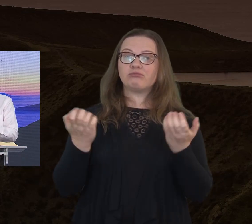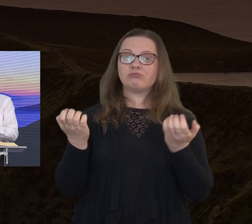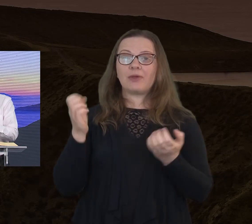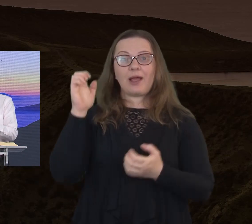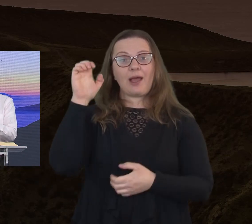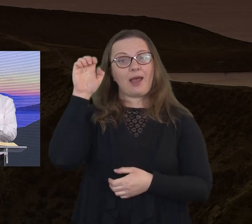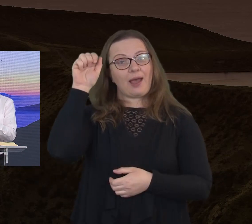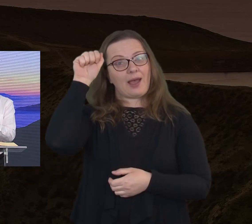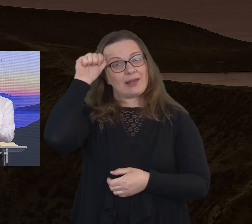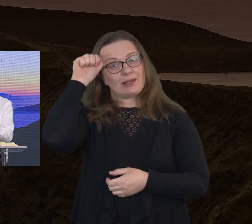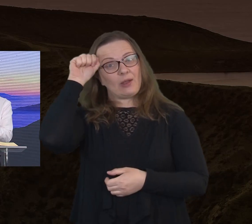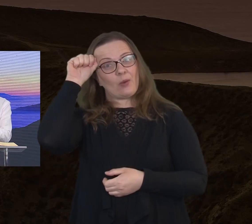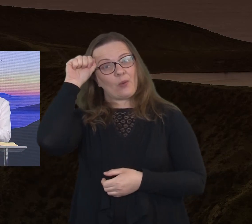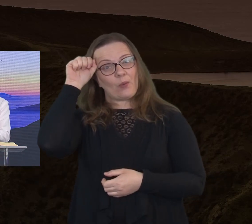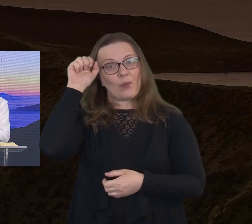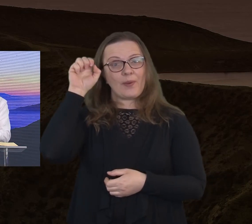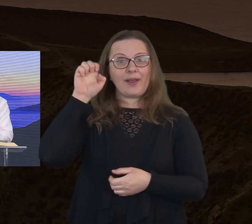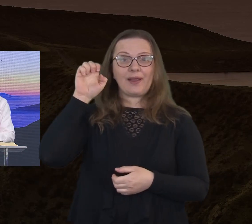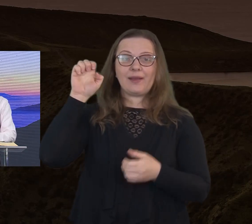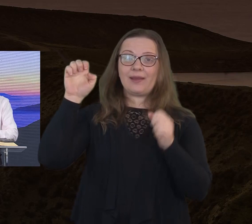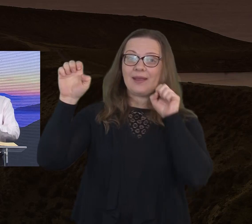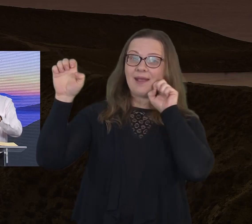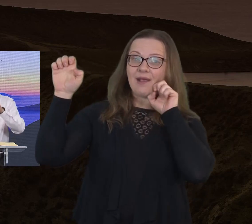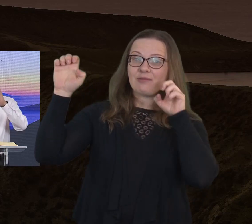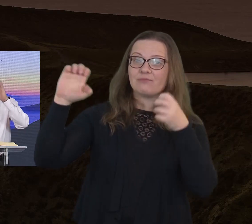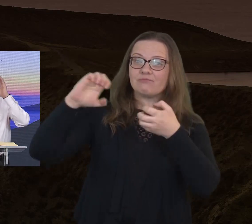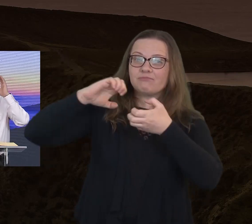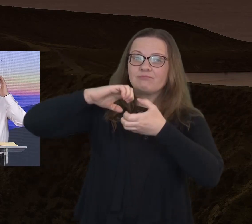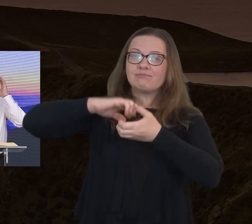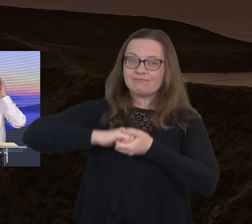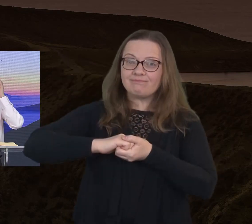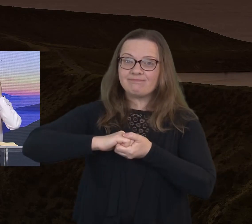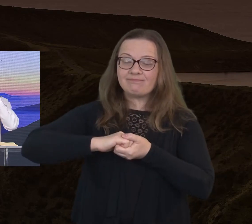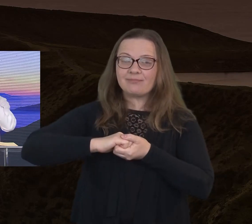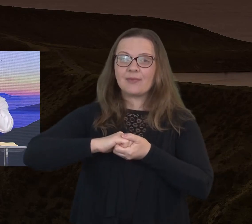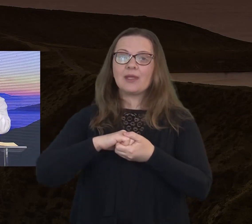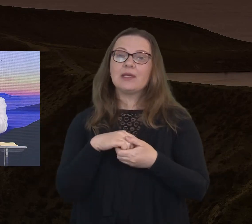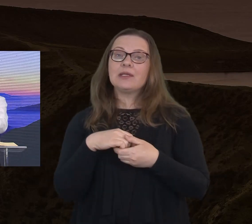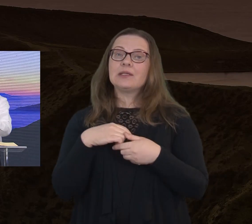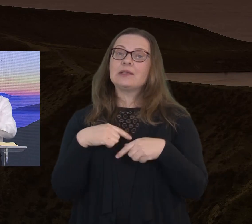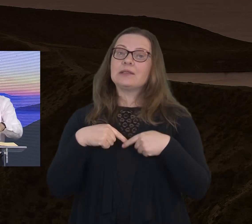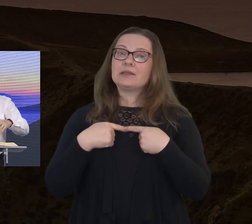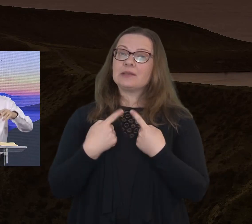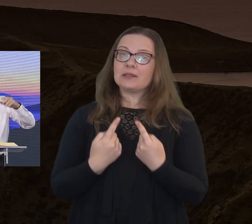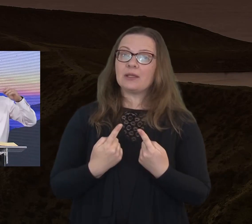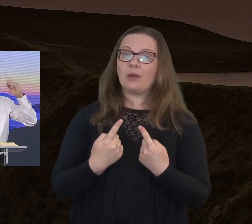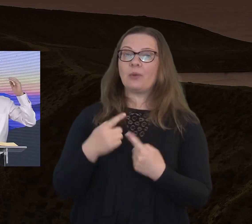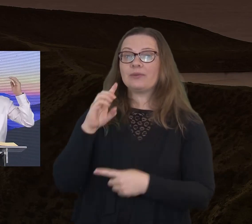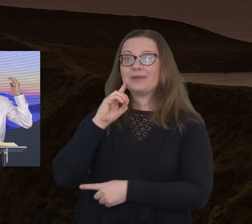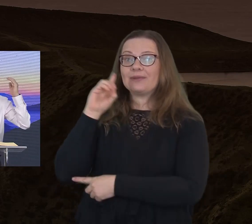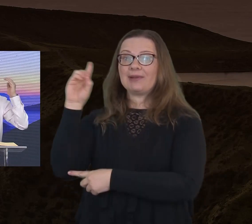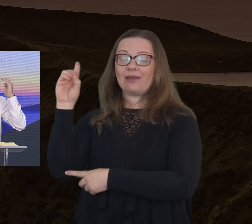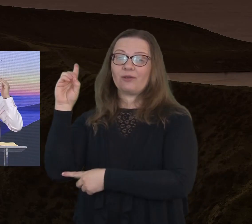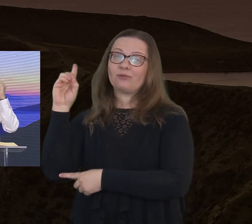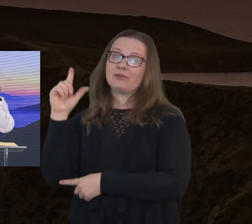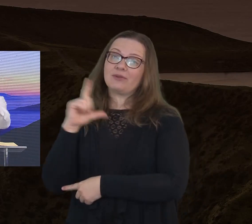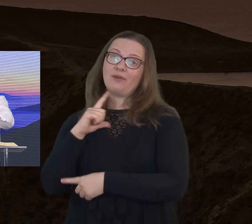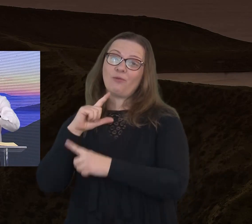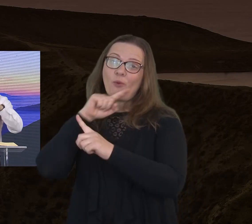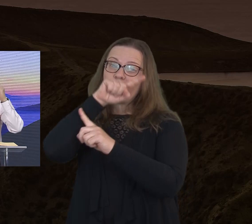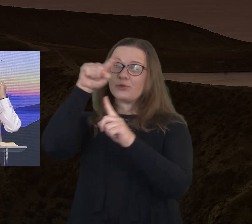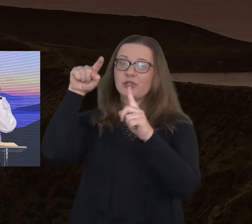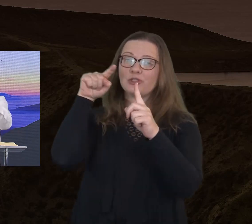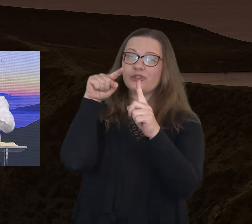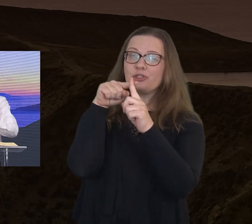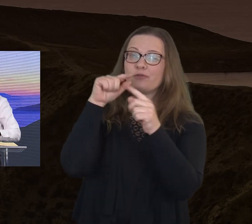a mulher complementa o homem. O homem foi criado de uma maneira objetiva, de uma maneira de cumprir